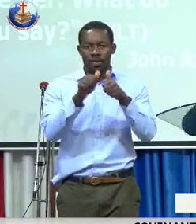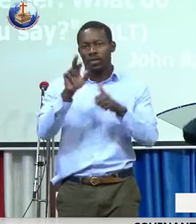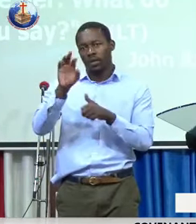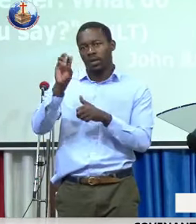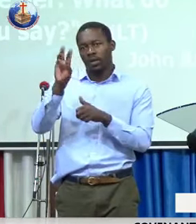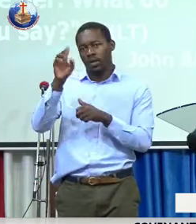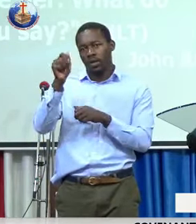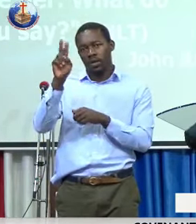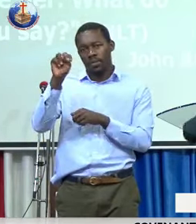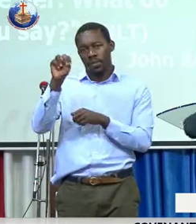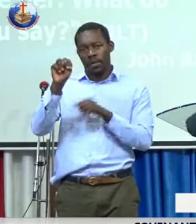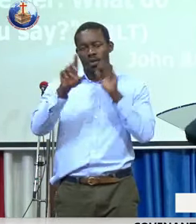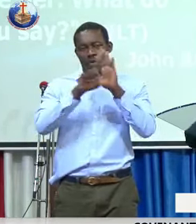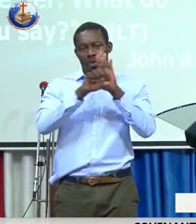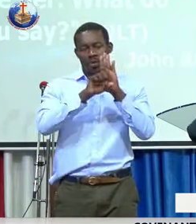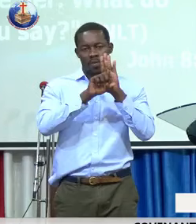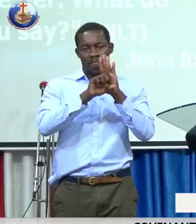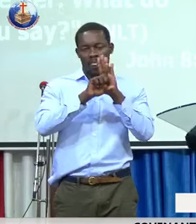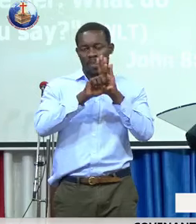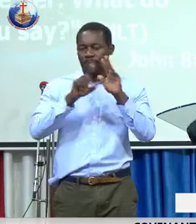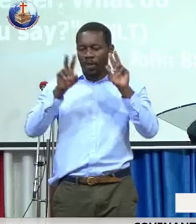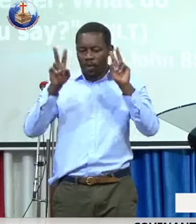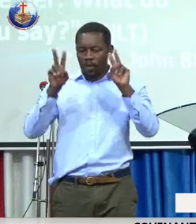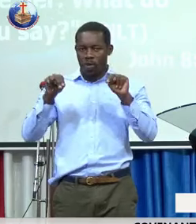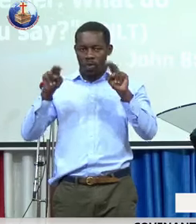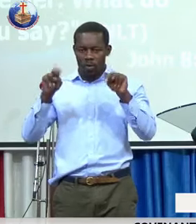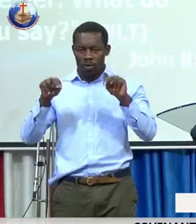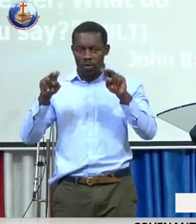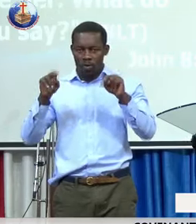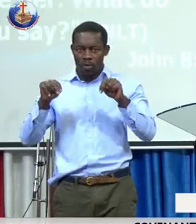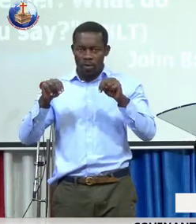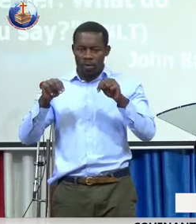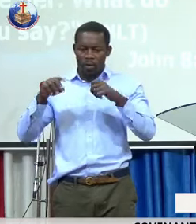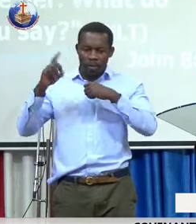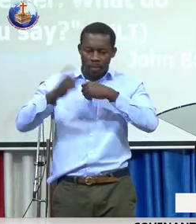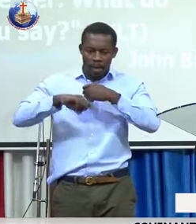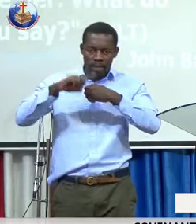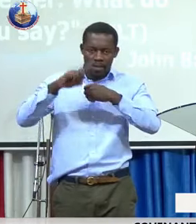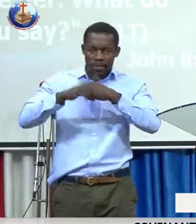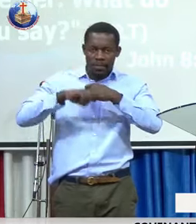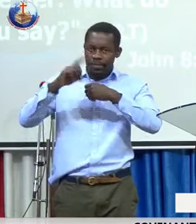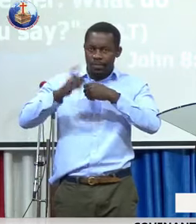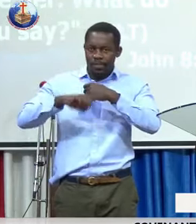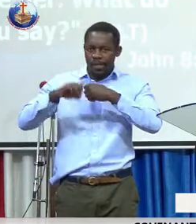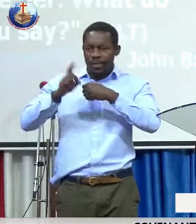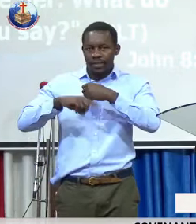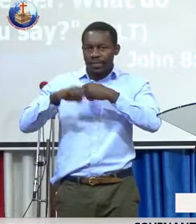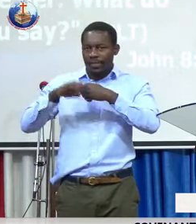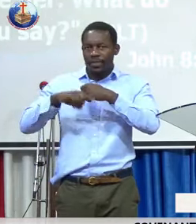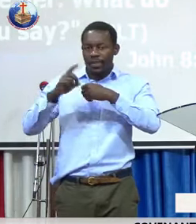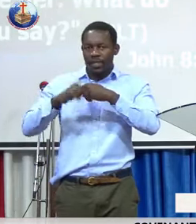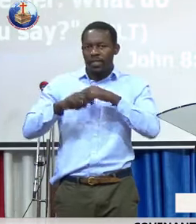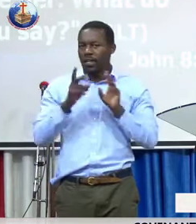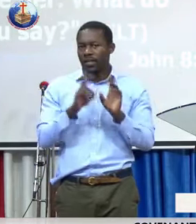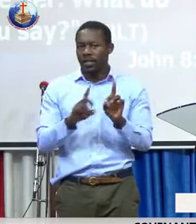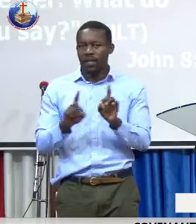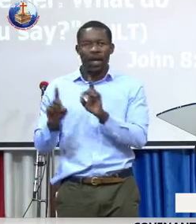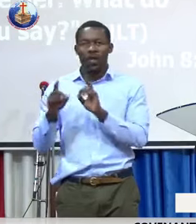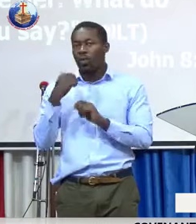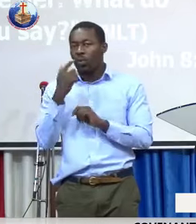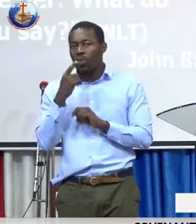na sheria Warumi, there were no executions to be carried out by the Jews. Hakunge kuwepo na